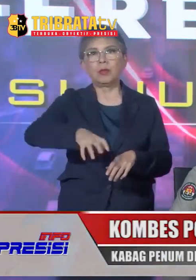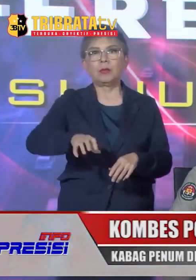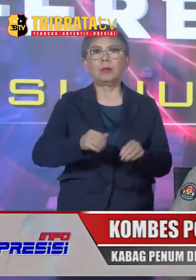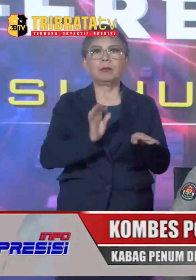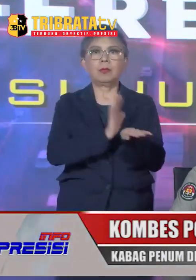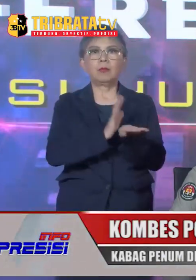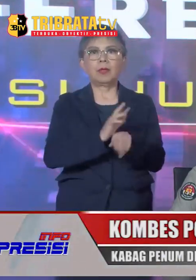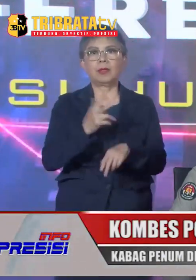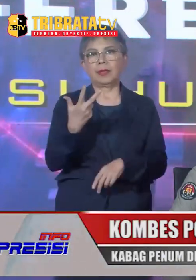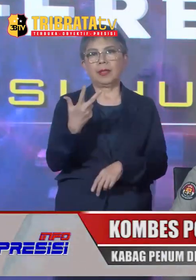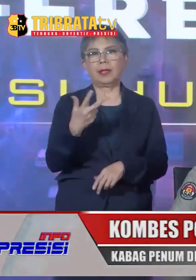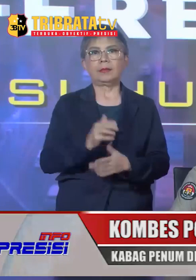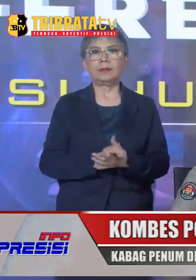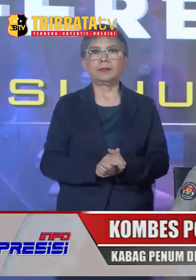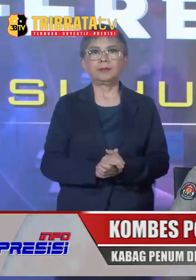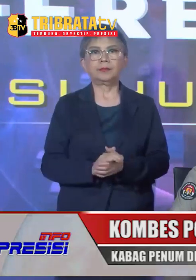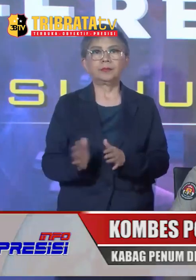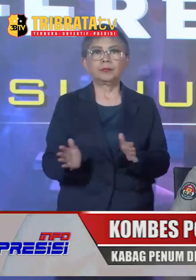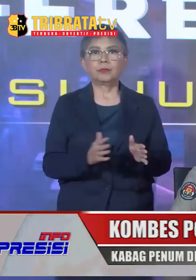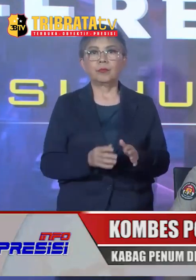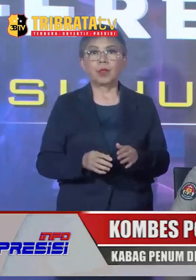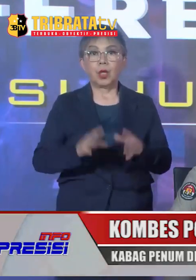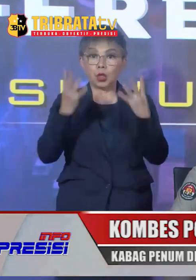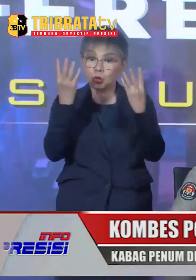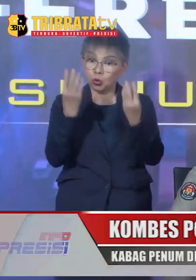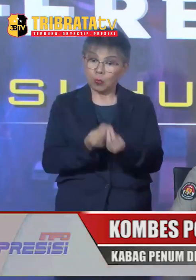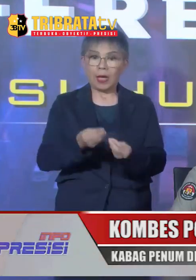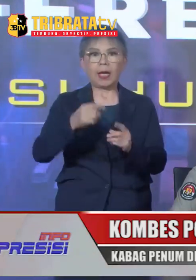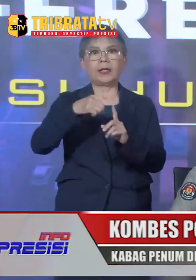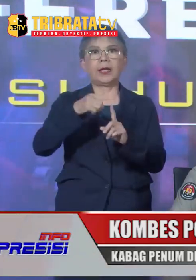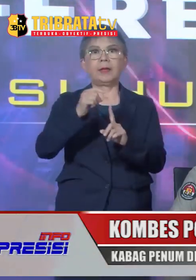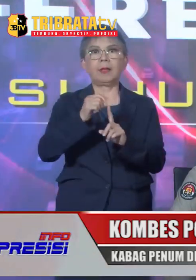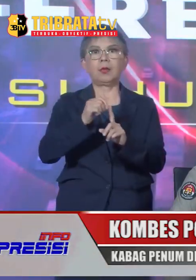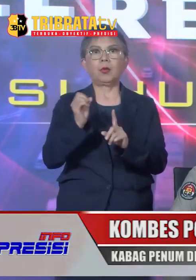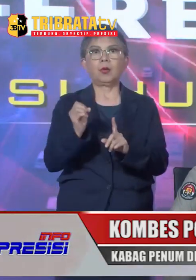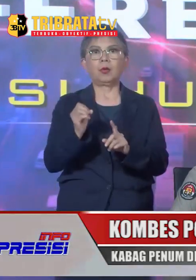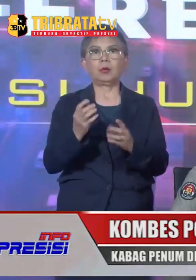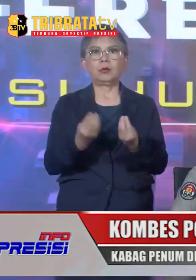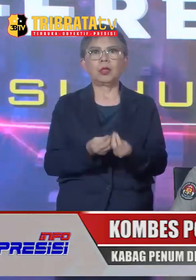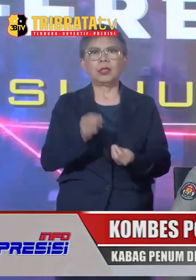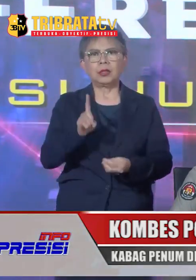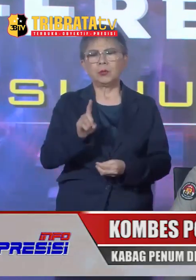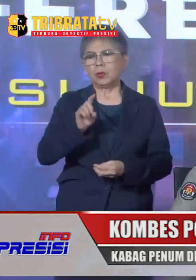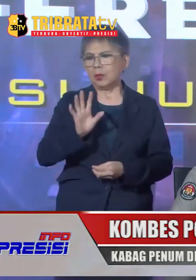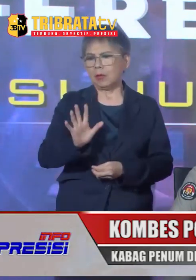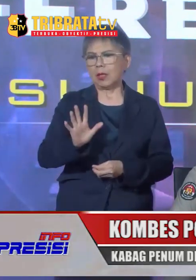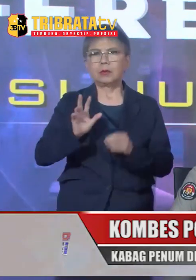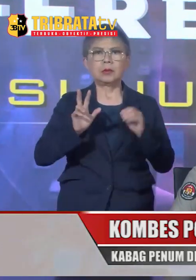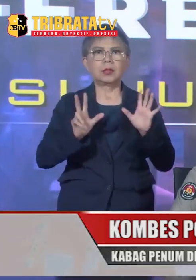Papua Barat 3 berdasarkan jumlah korban TP po sebanyak